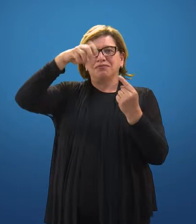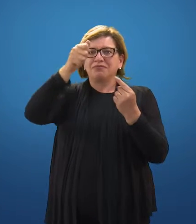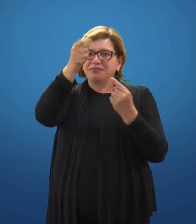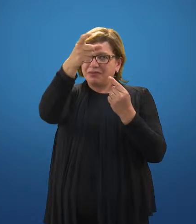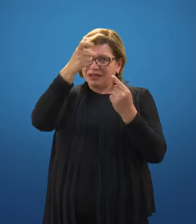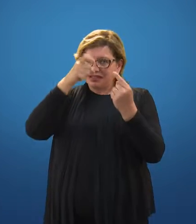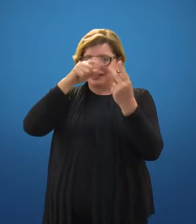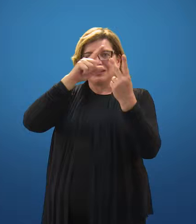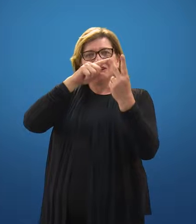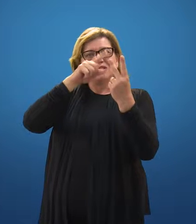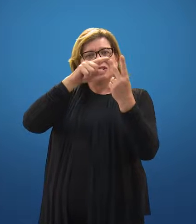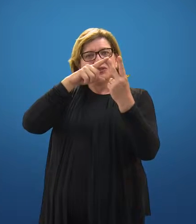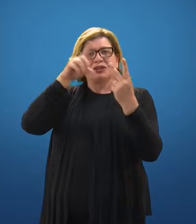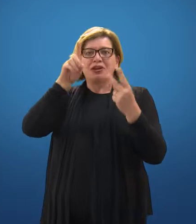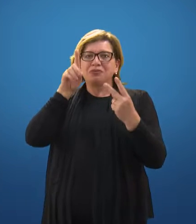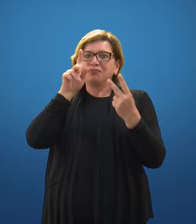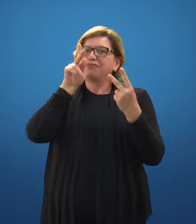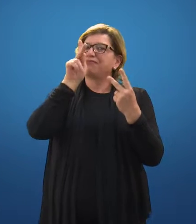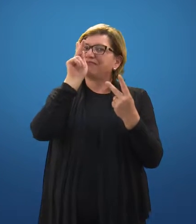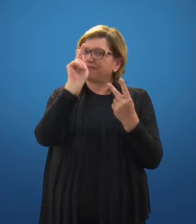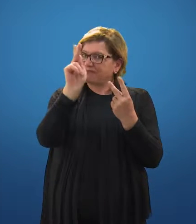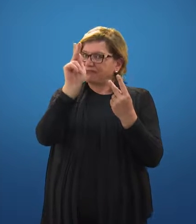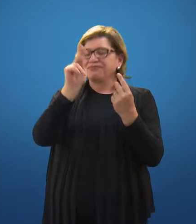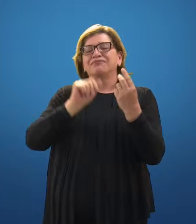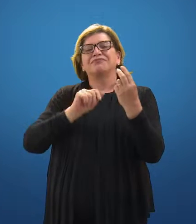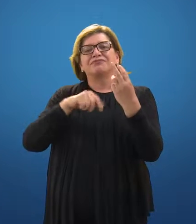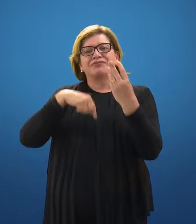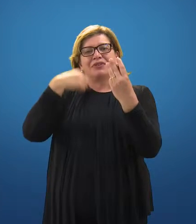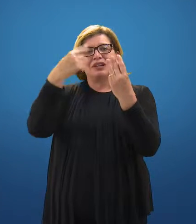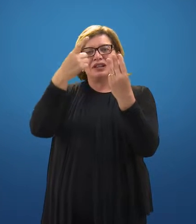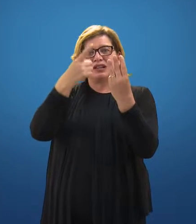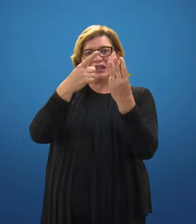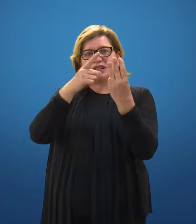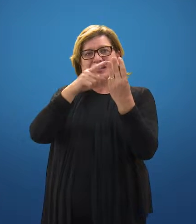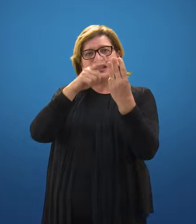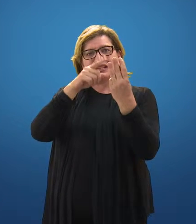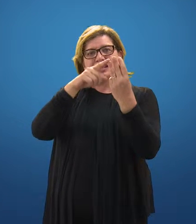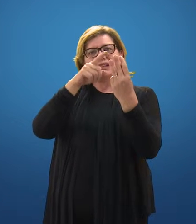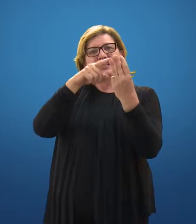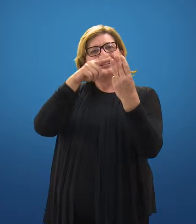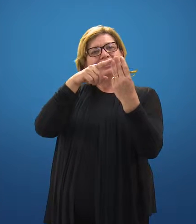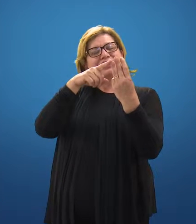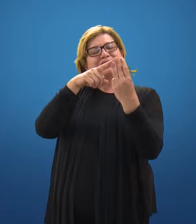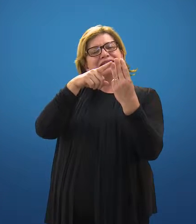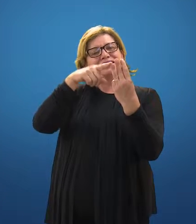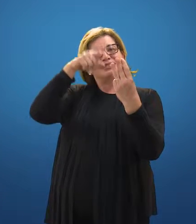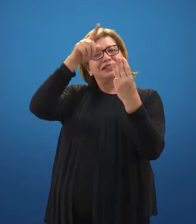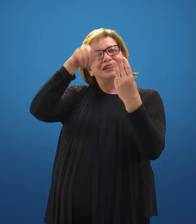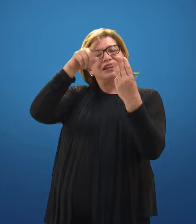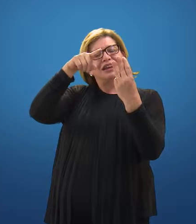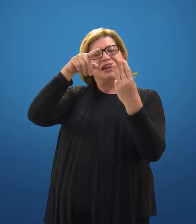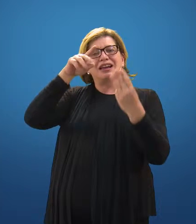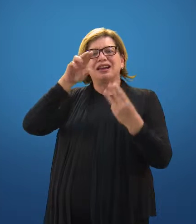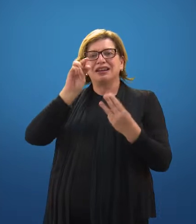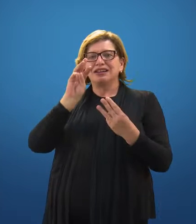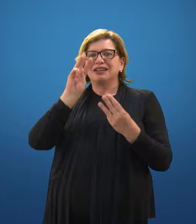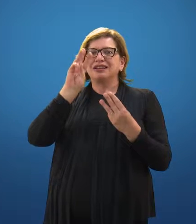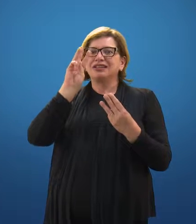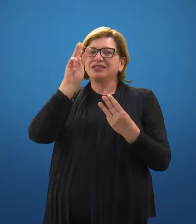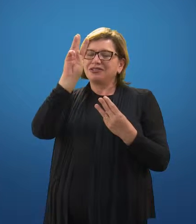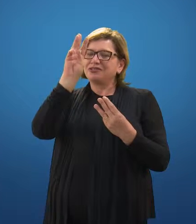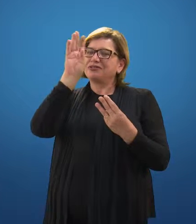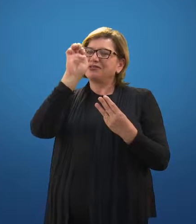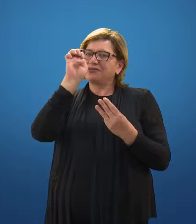marxista, segunda escola sociológica clássica, escola durkheimiana ou escola positivista, e a